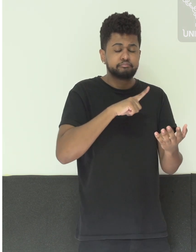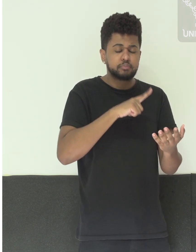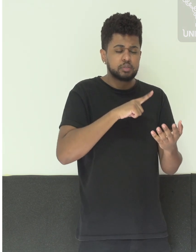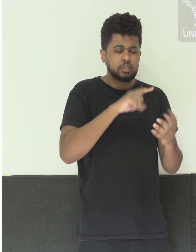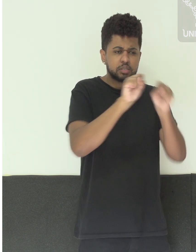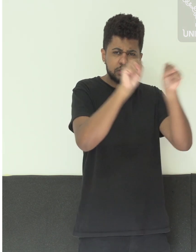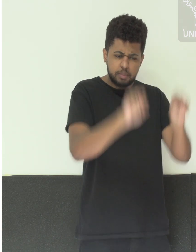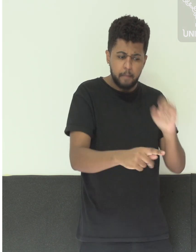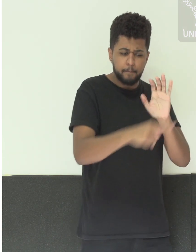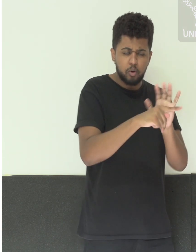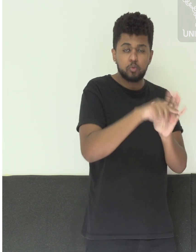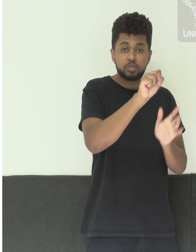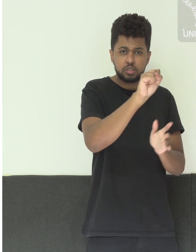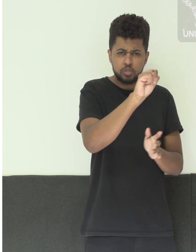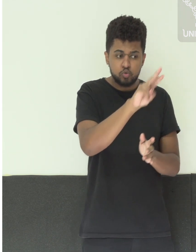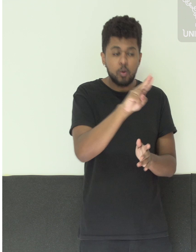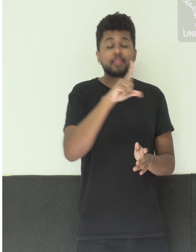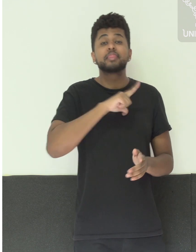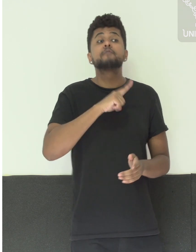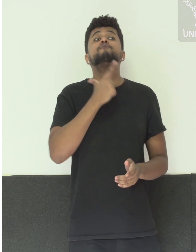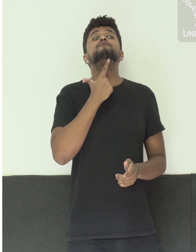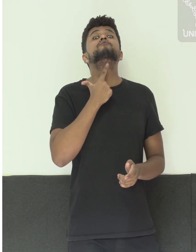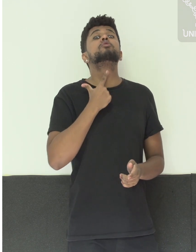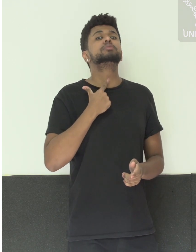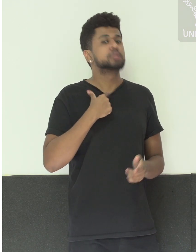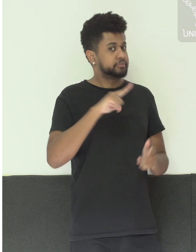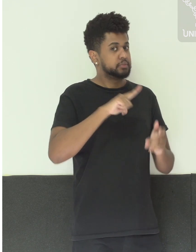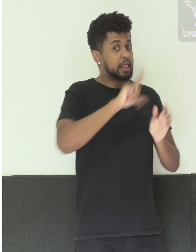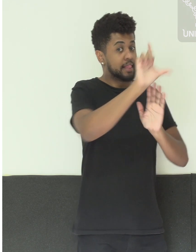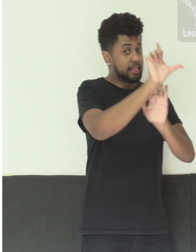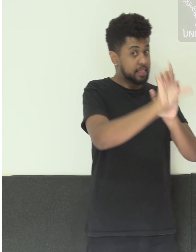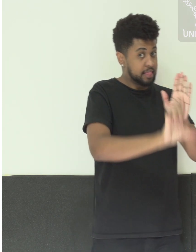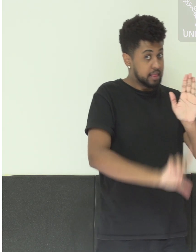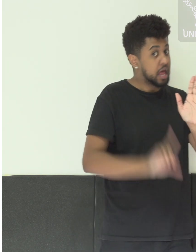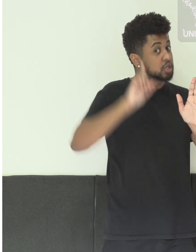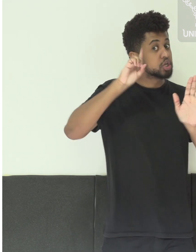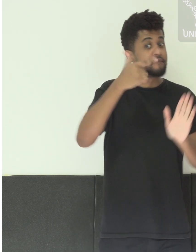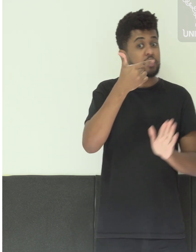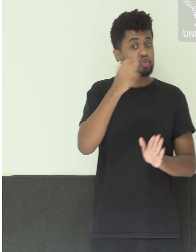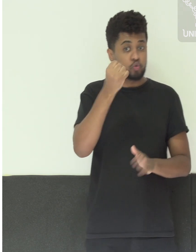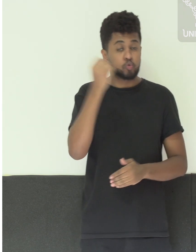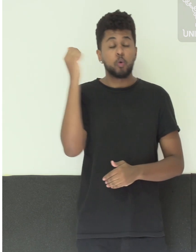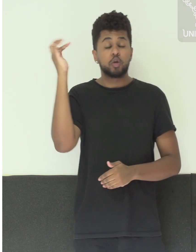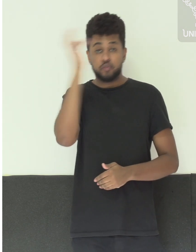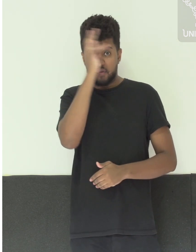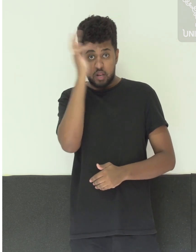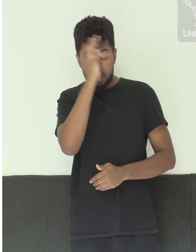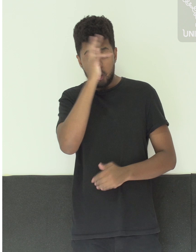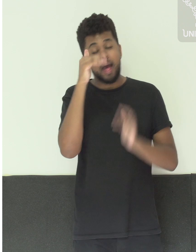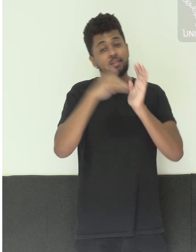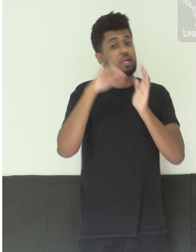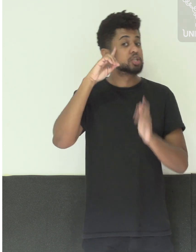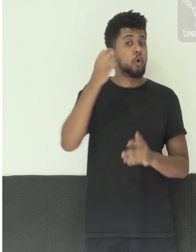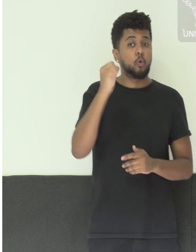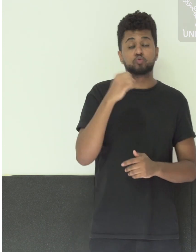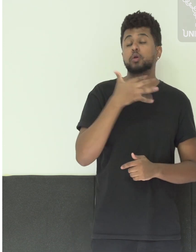SISU o interesse de participar na lista do dia 28 de fevereiro ao dia